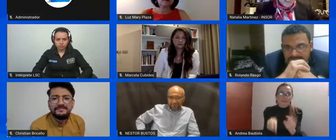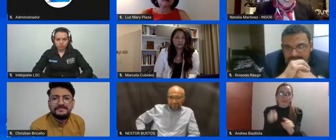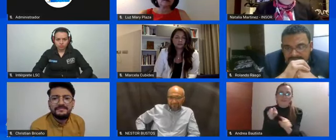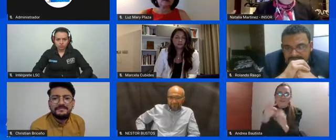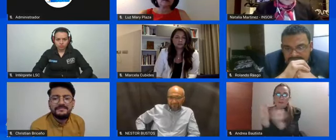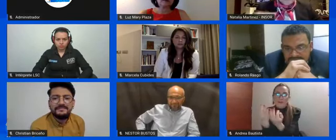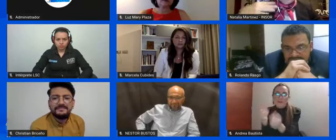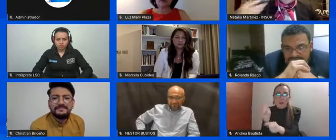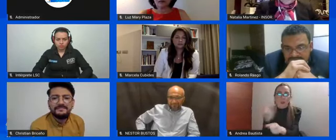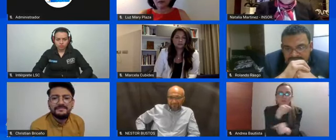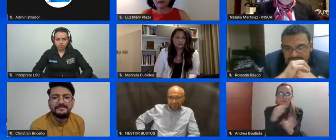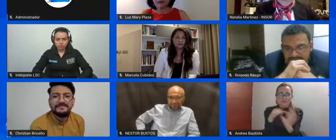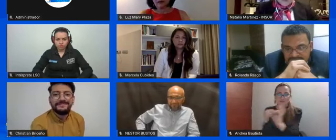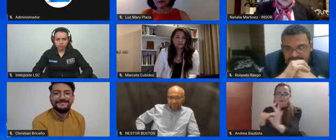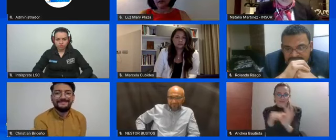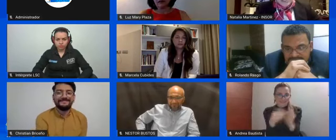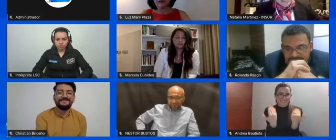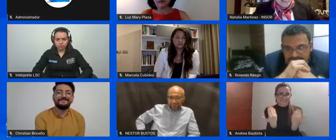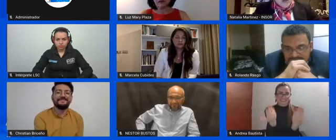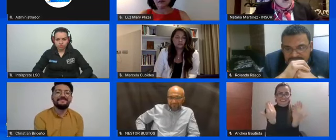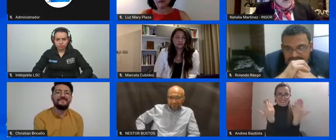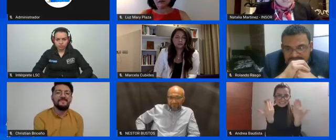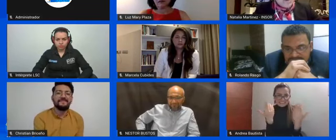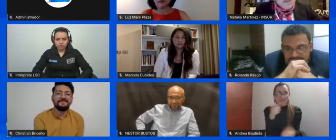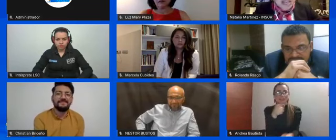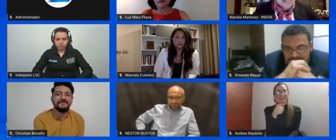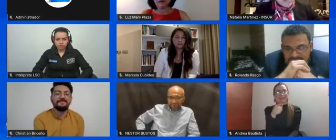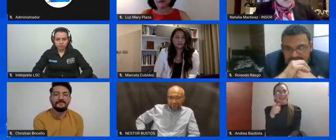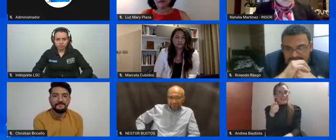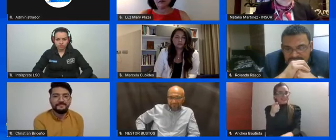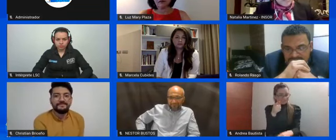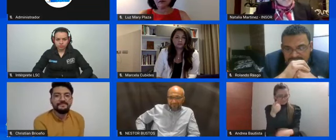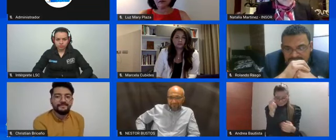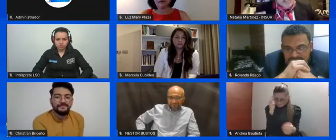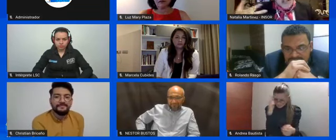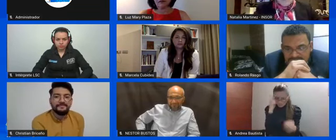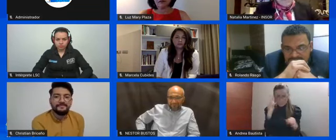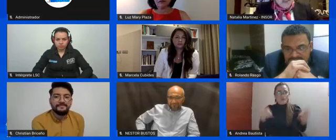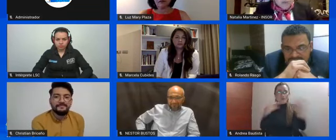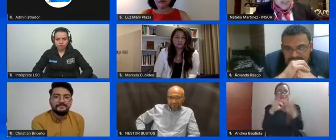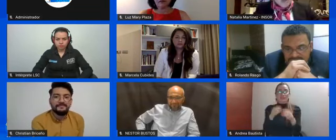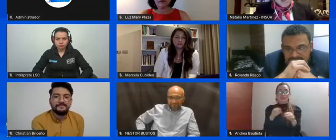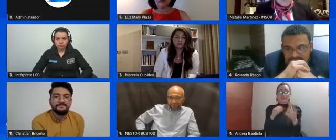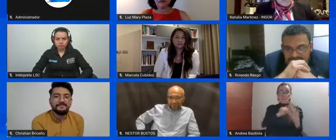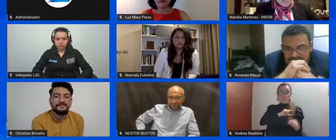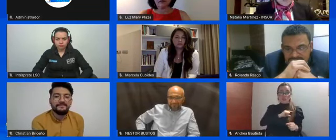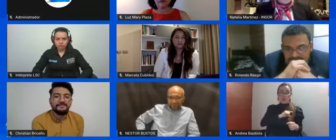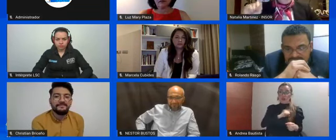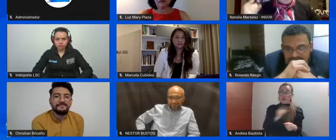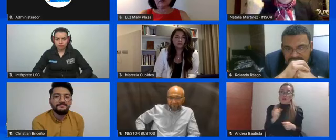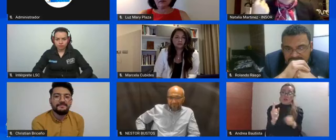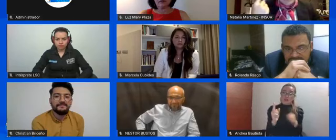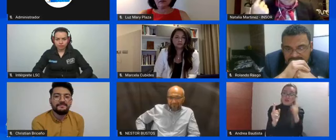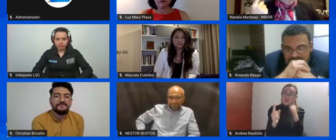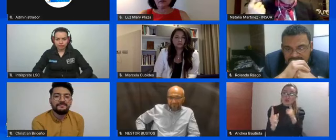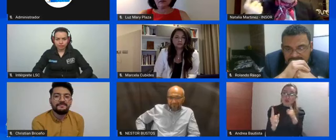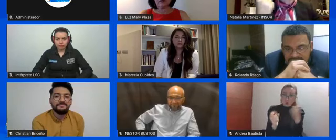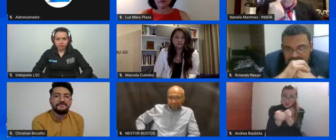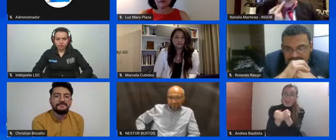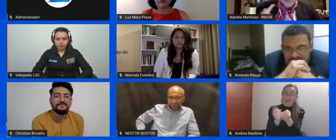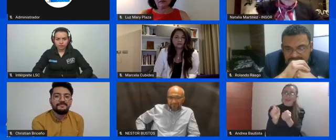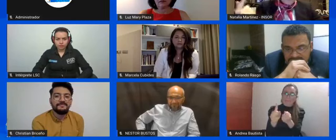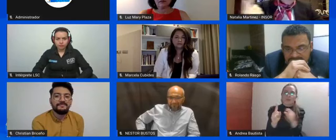comentarios la importancia del relacionamiento con las familias de las personas sordas y el acompañamiento a esas familias. No solamente es la